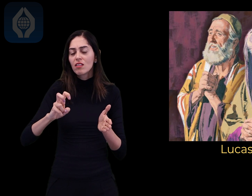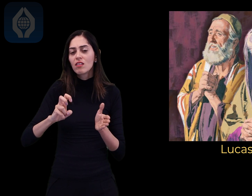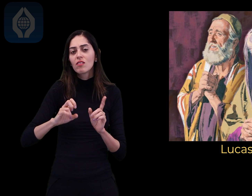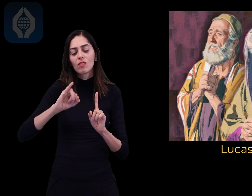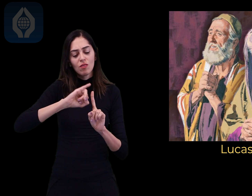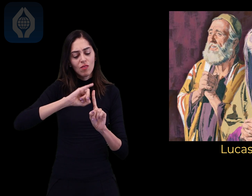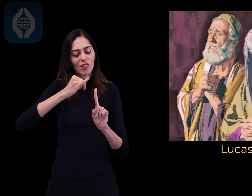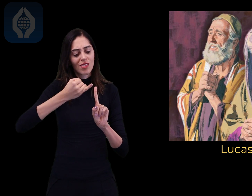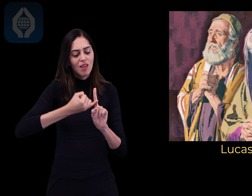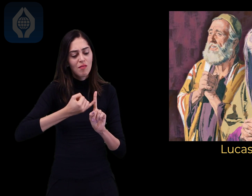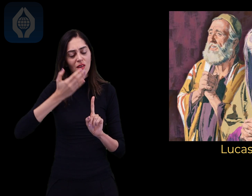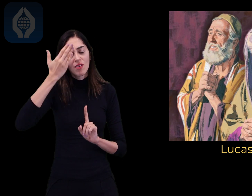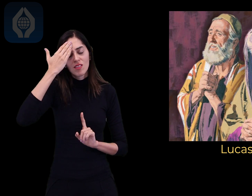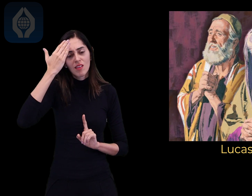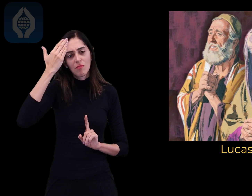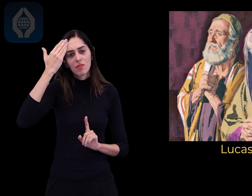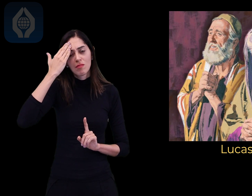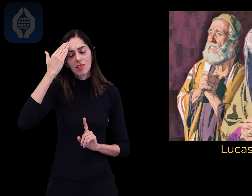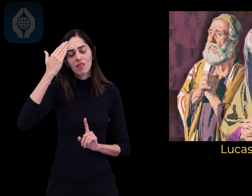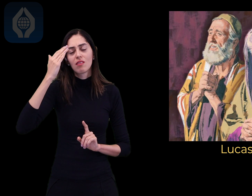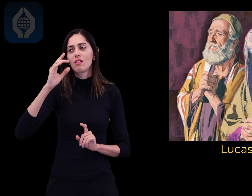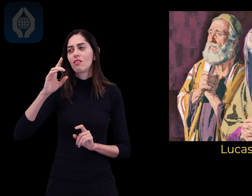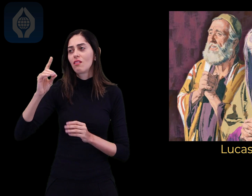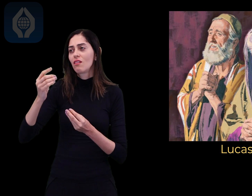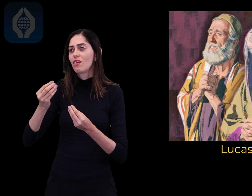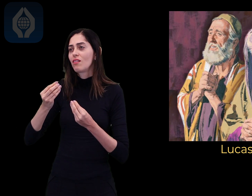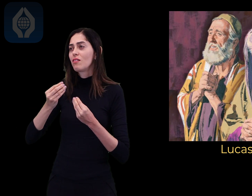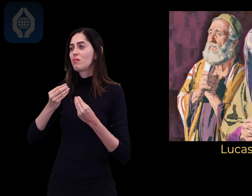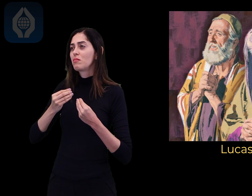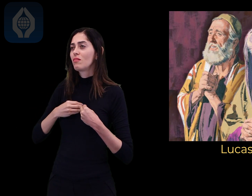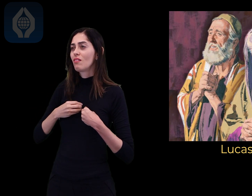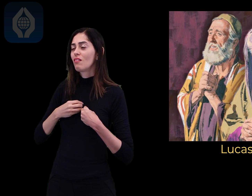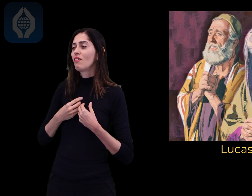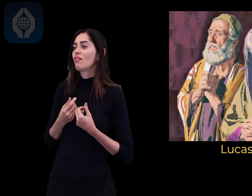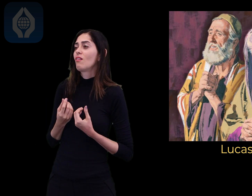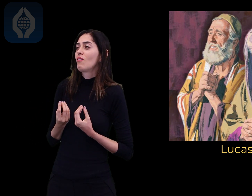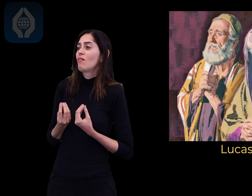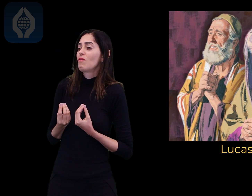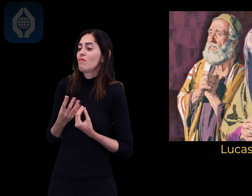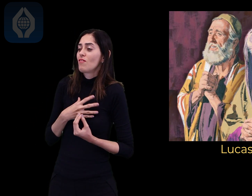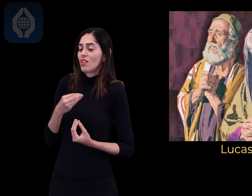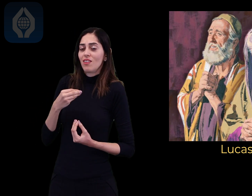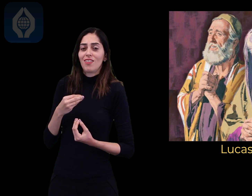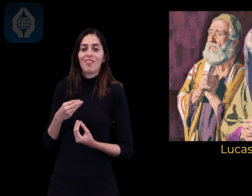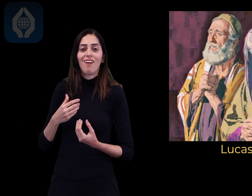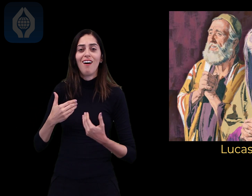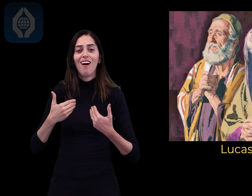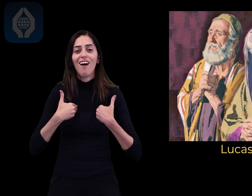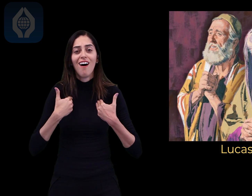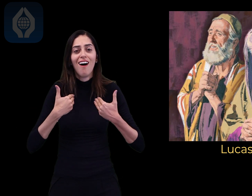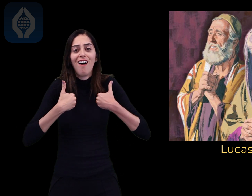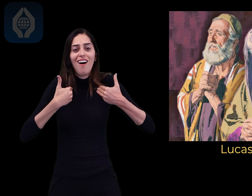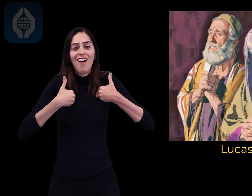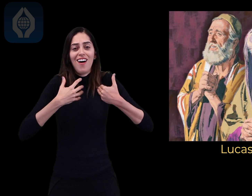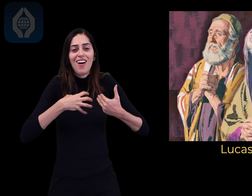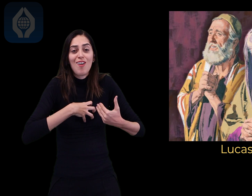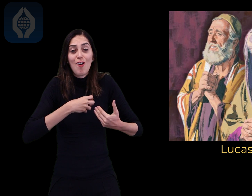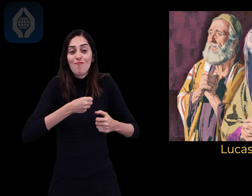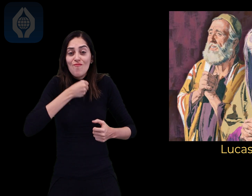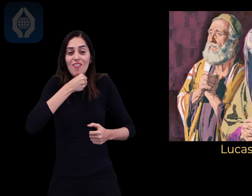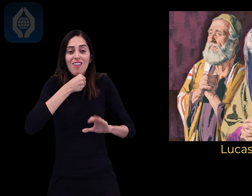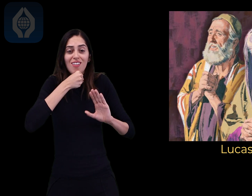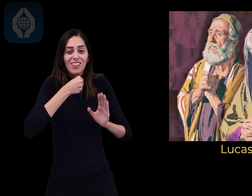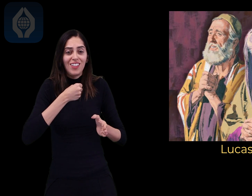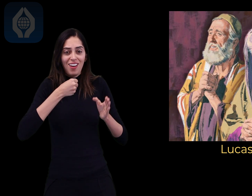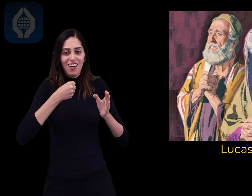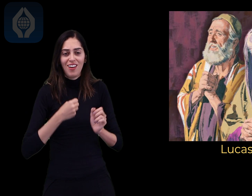estava muito grata e feliz. Naquele tempo, o povo judeu menosprezava os casais que não podiam ter filhos.